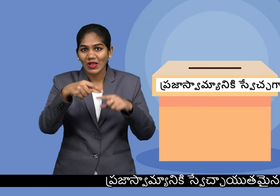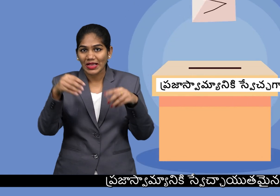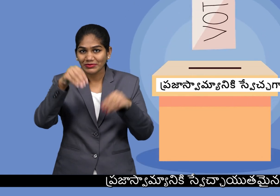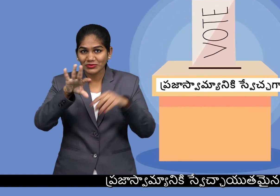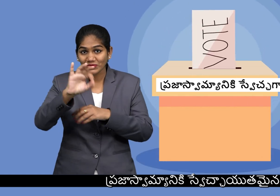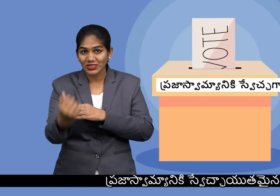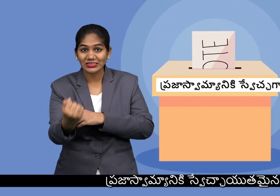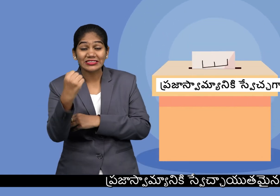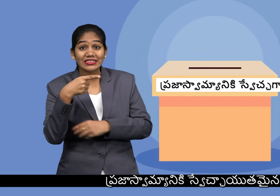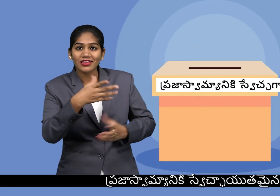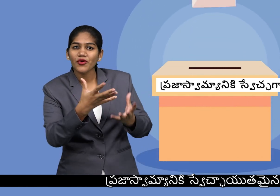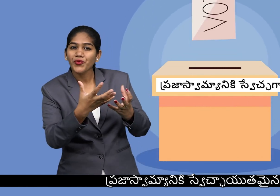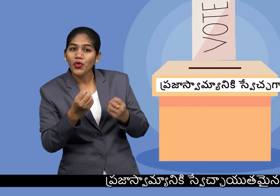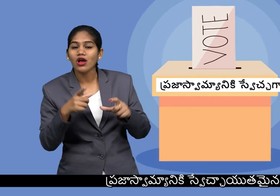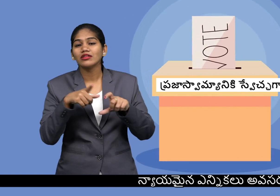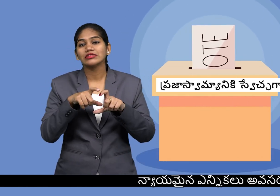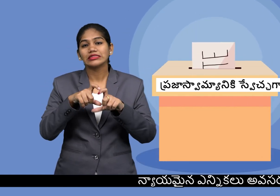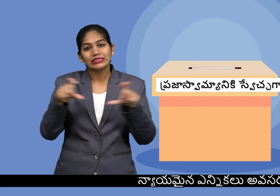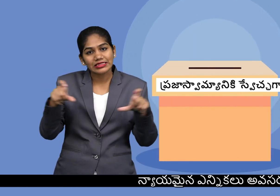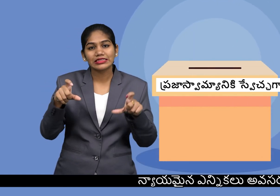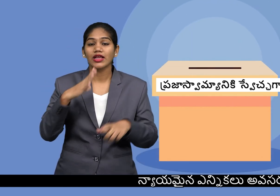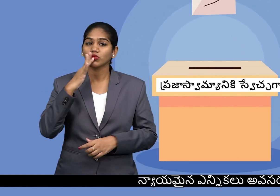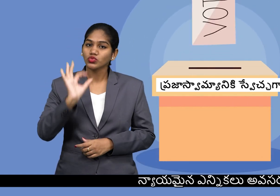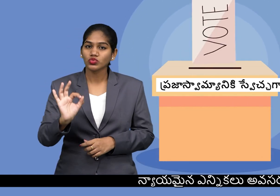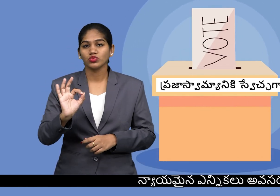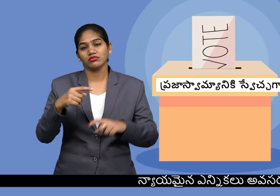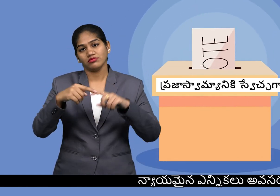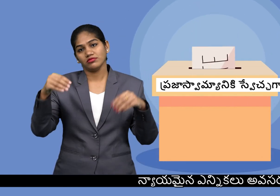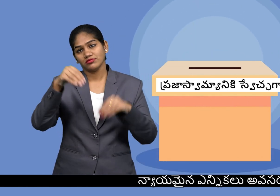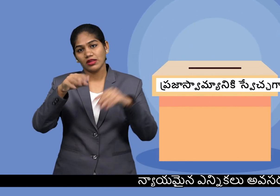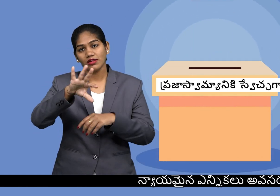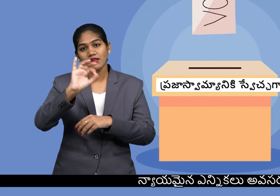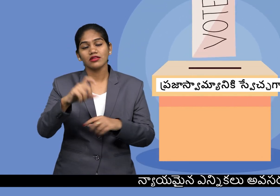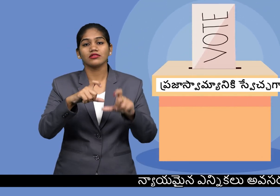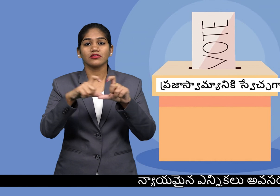ప్రజాస్వామ్యానికి స్వేచ్ఛాయుతమైన మరియు న్యాయమైన ఎన్నికలు అవసరం.